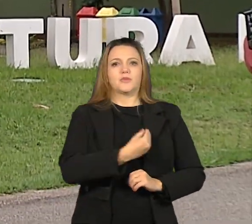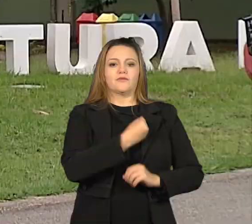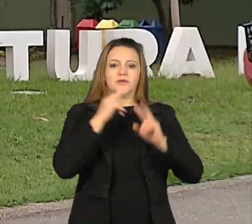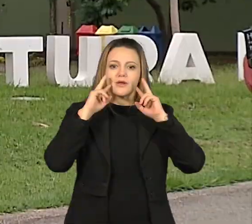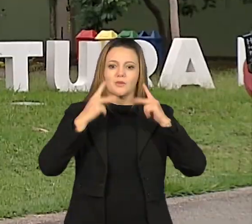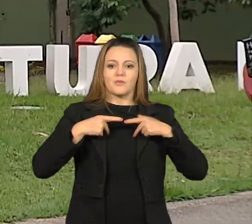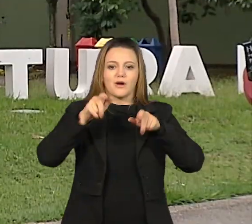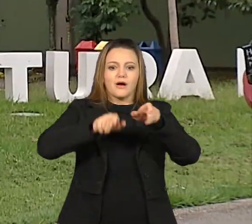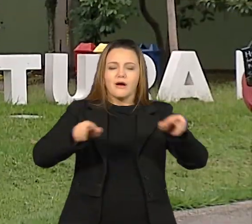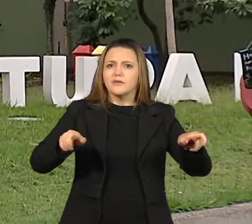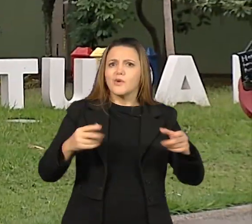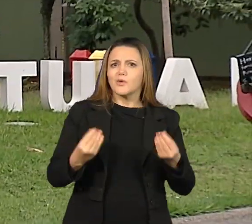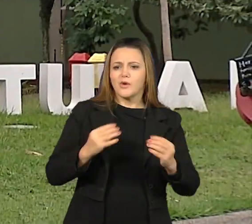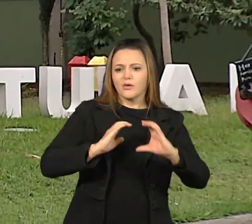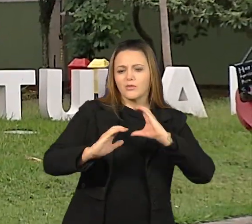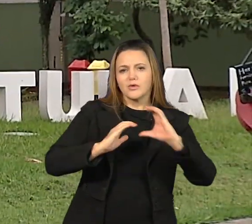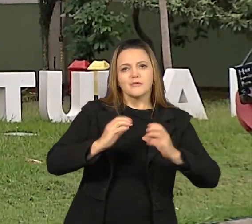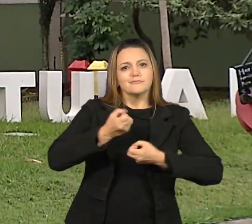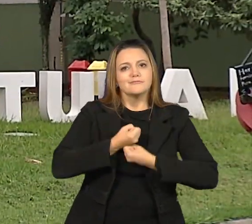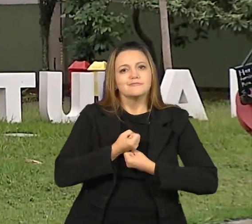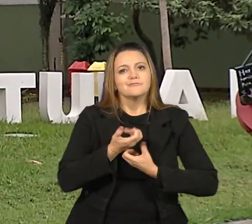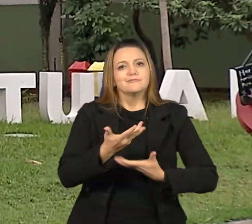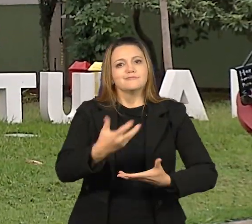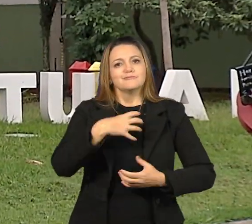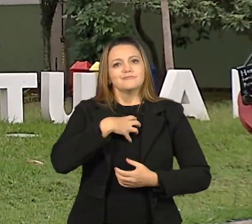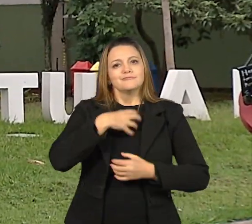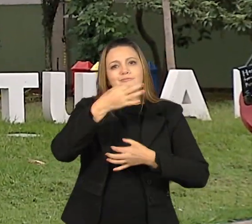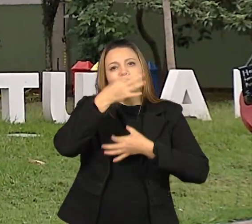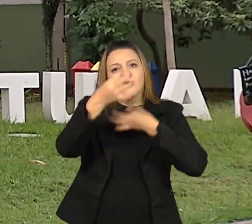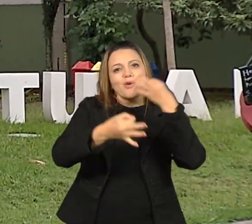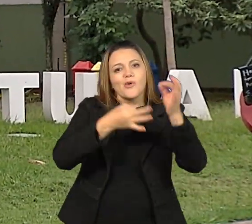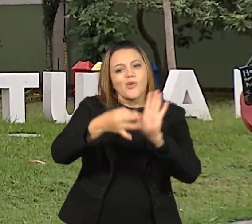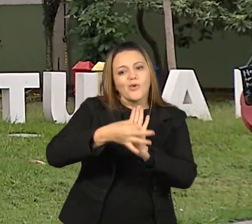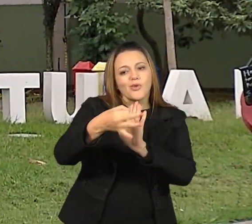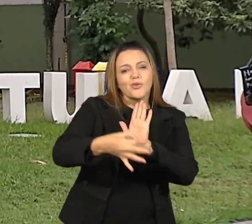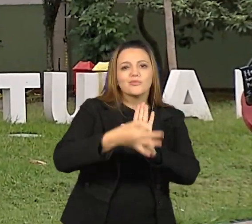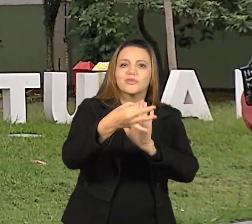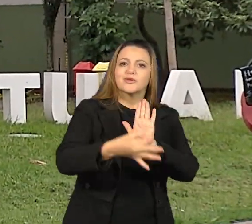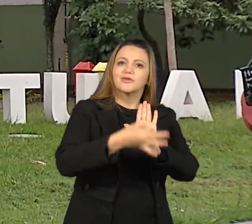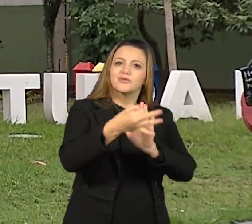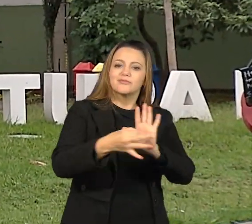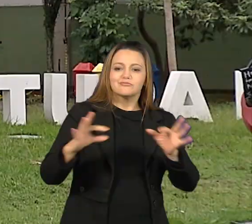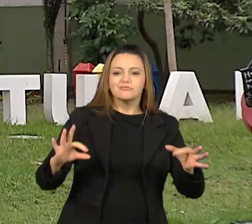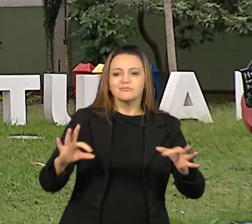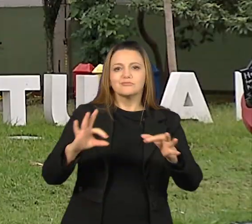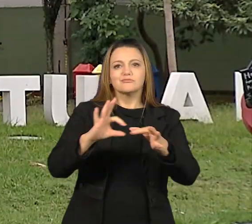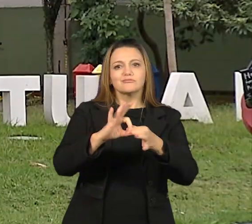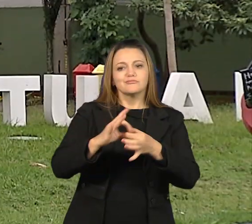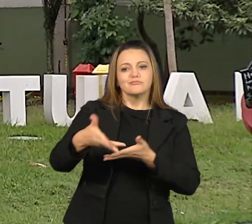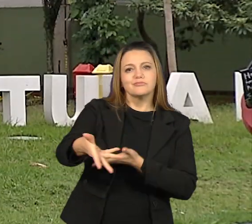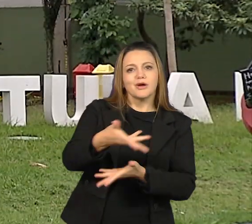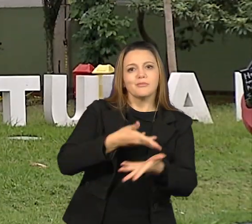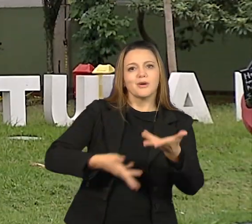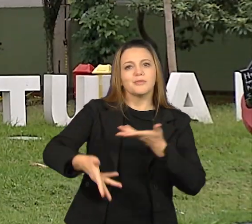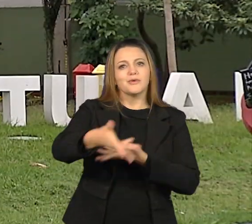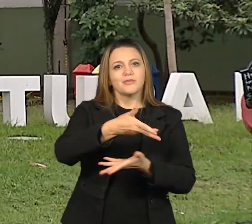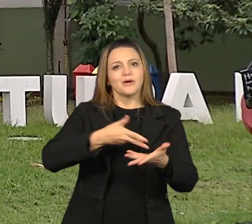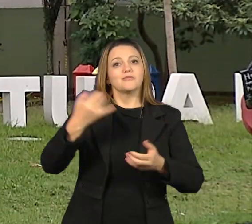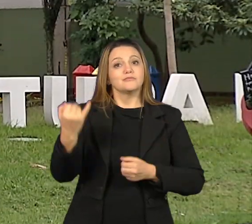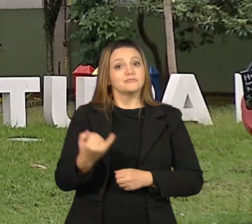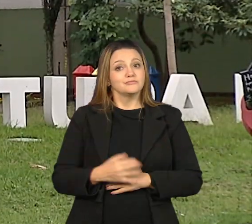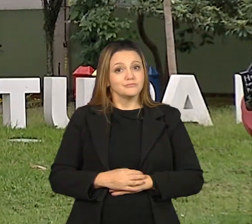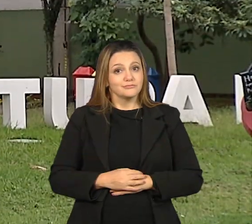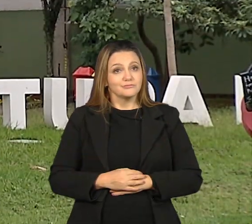humana. É através dela que nós expressamos sentimentos, opiniões e estreitamos os laços interpessoais.